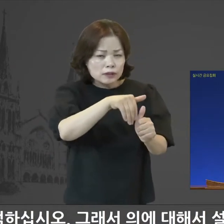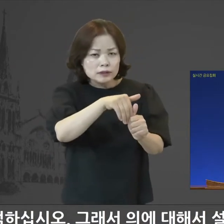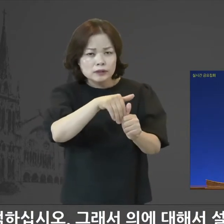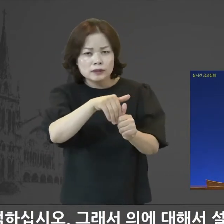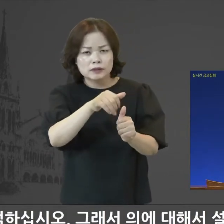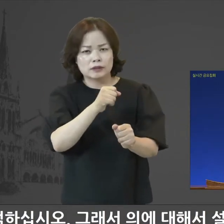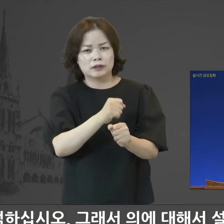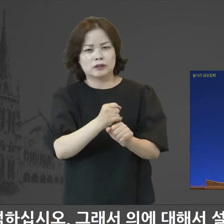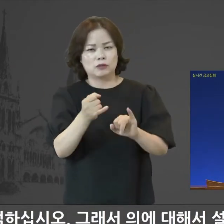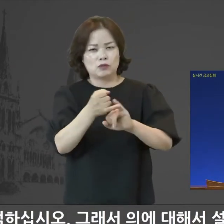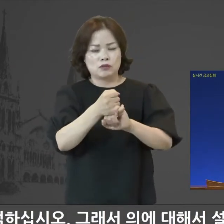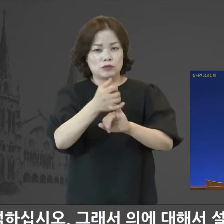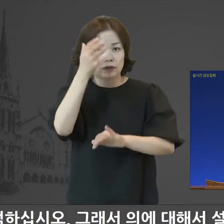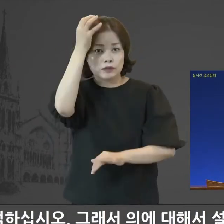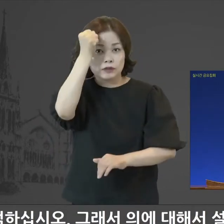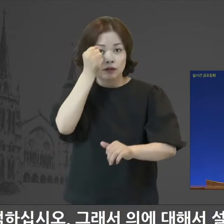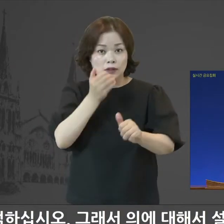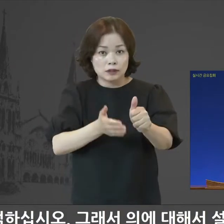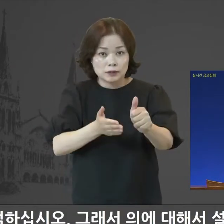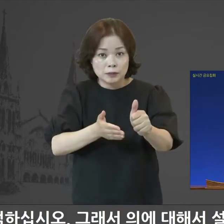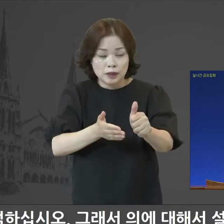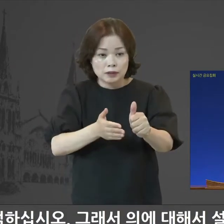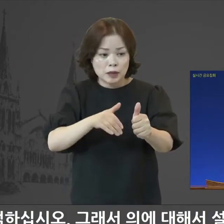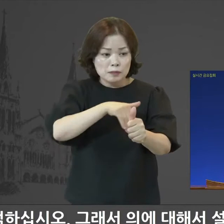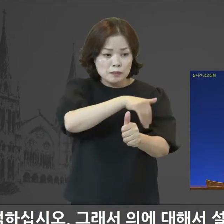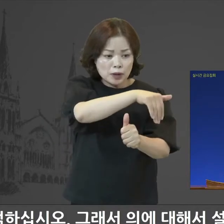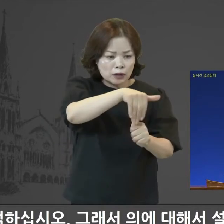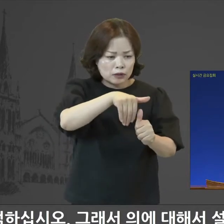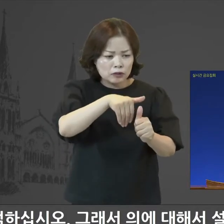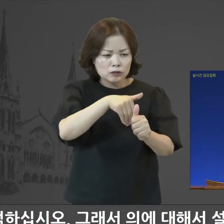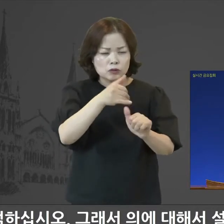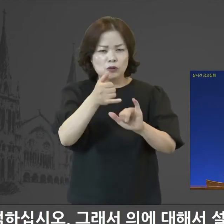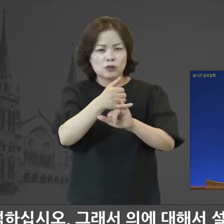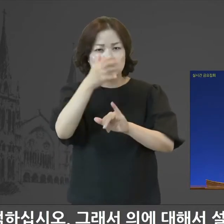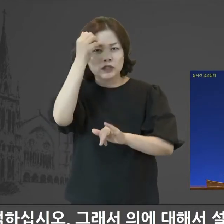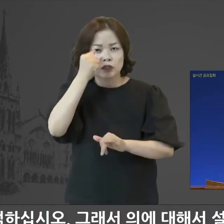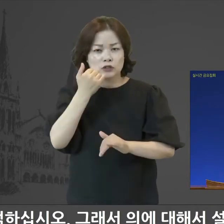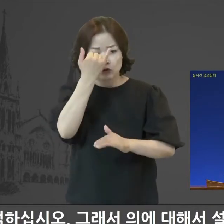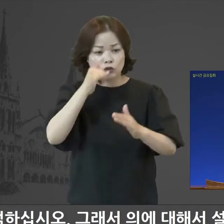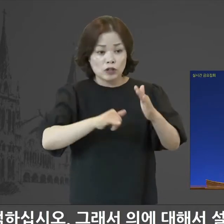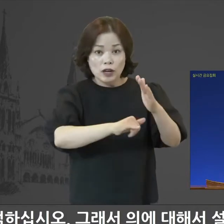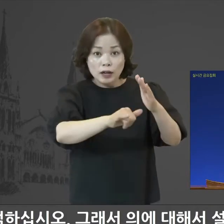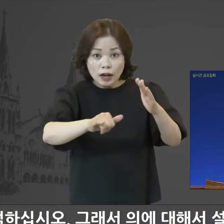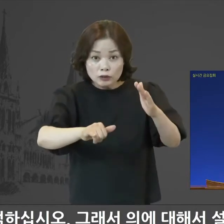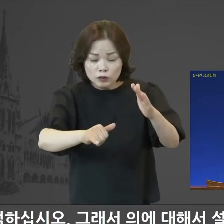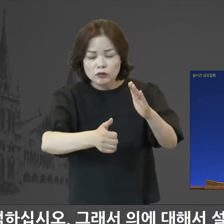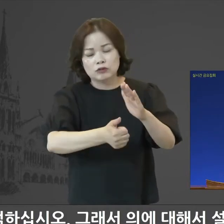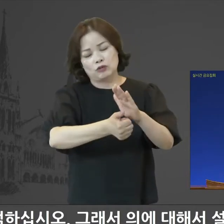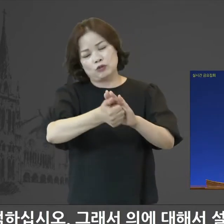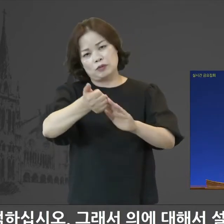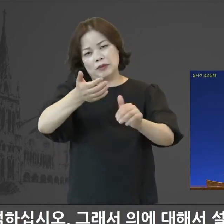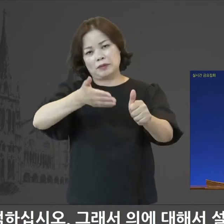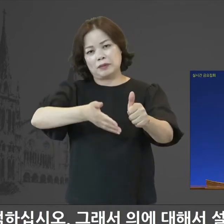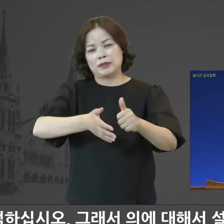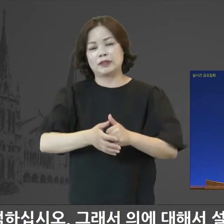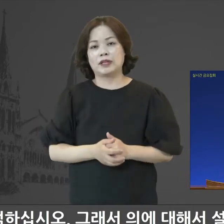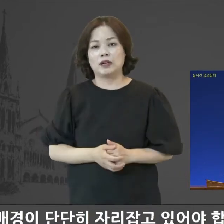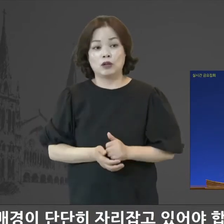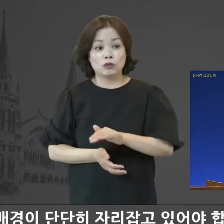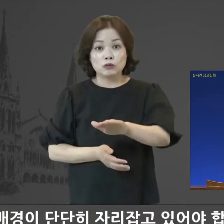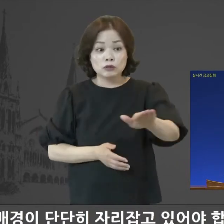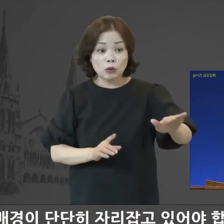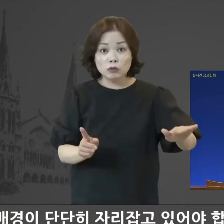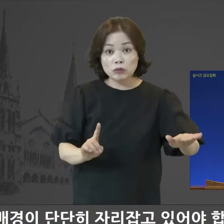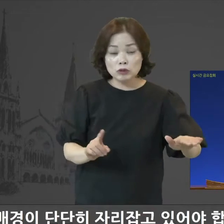단단히 자리 잡고 있어야 됩니다. 이 배경이 단단히 자리 잡고 있는 충현의 가족들 되기를 주 안에서 소망합니다.